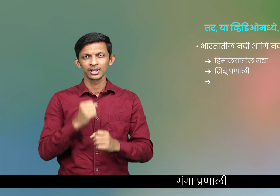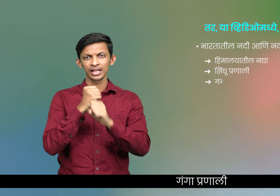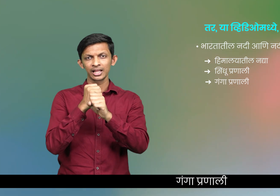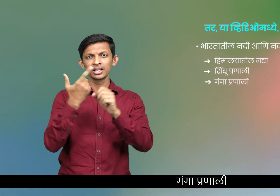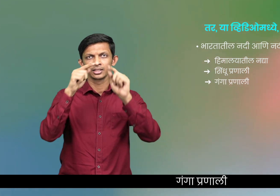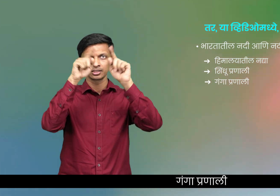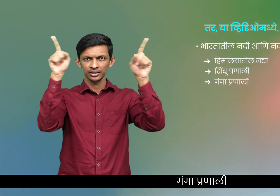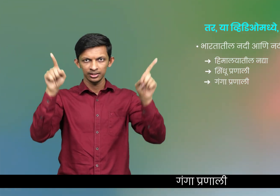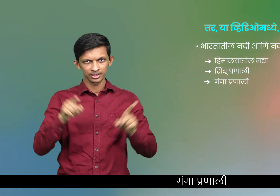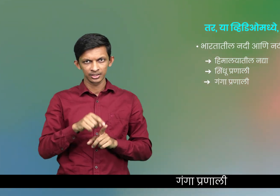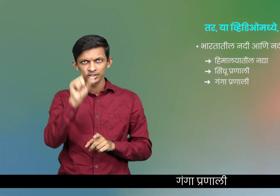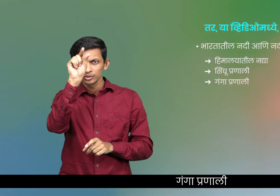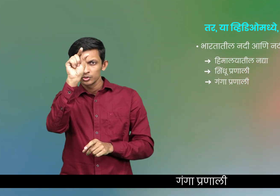गंगा प्रणाली,